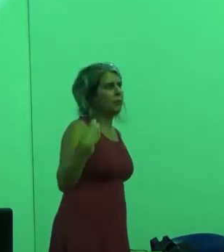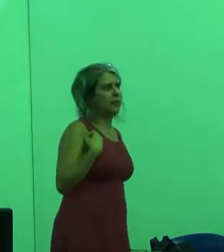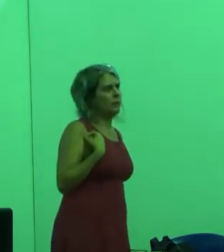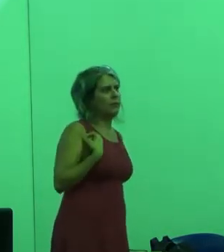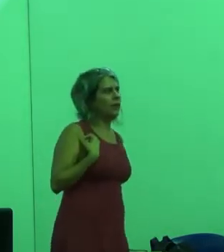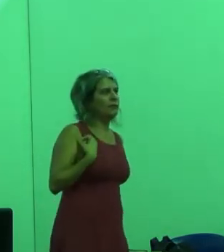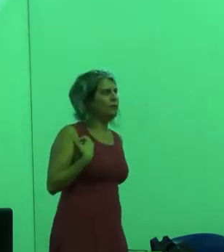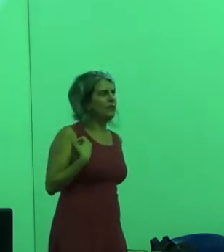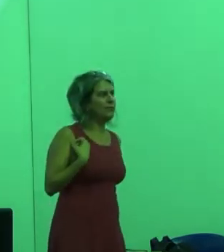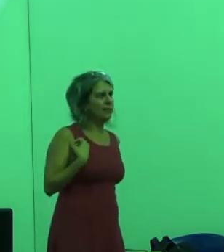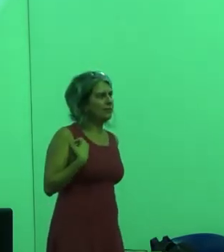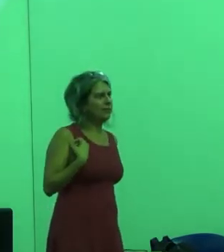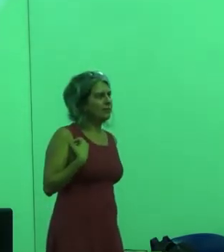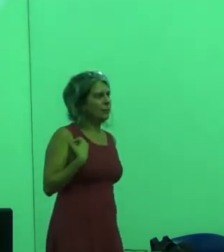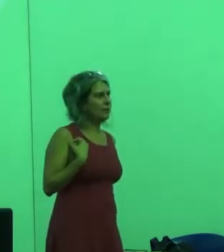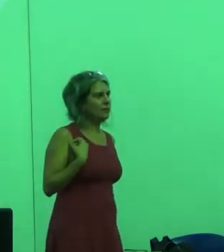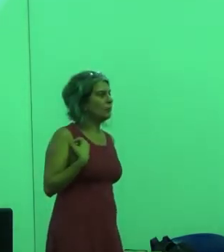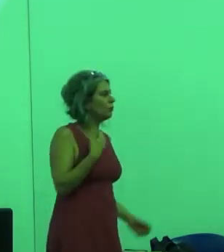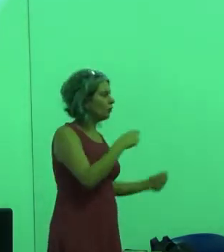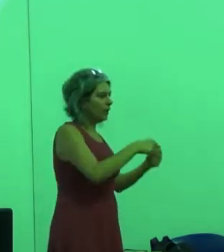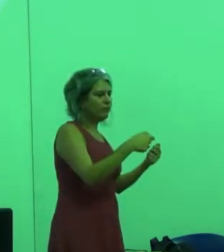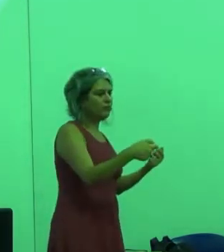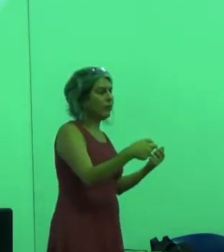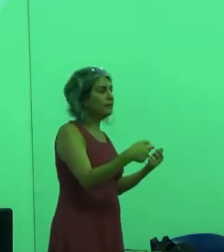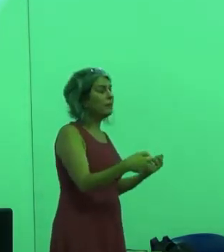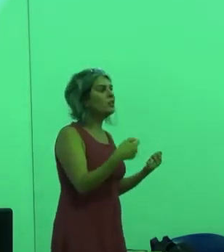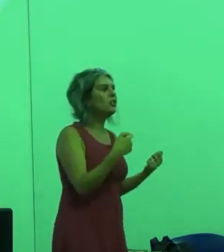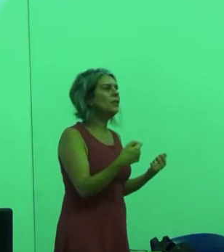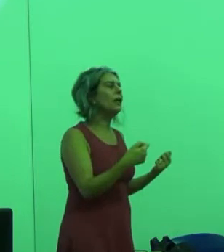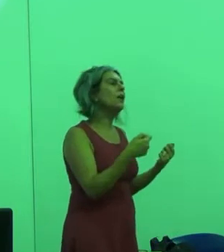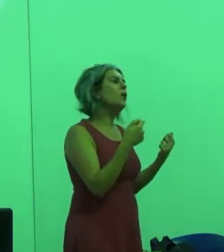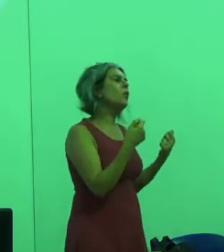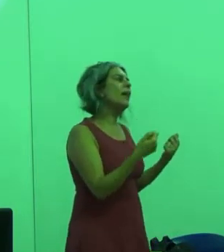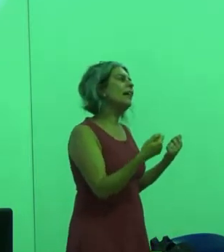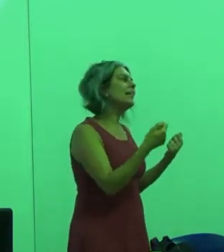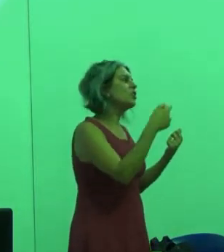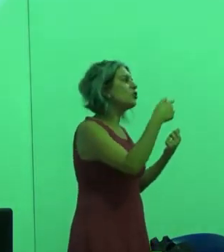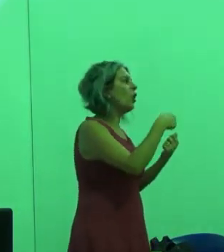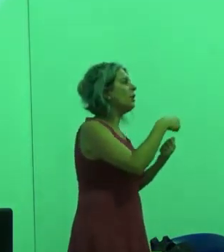para eu dar entrevista, está participando disso, o cara que faz uma resenha, imagina, o cara que escolhe